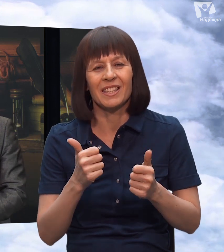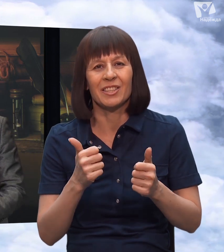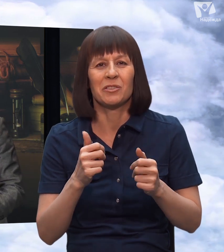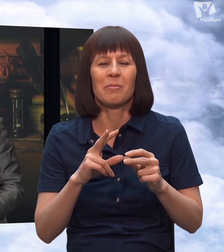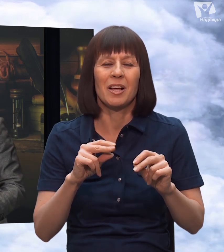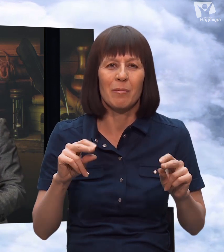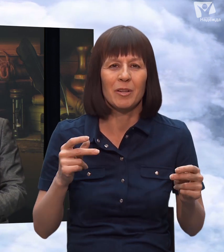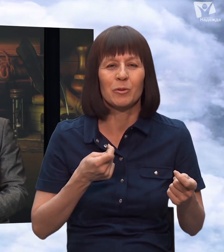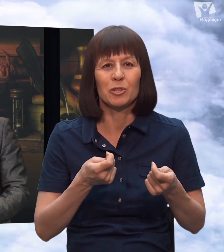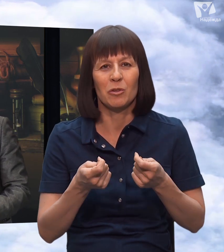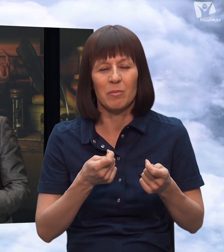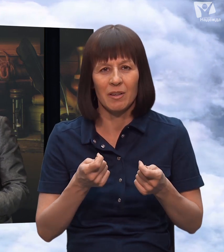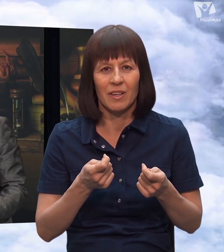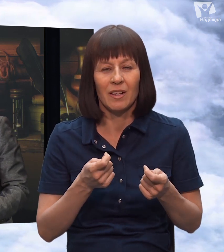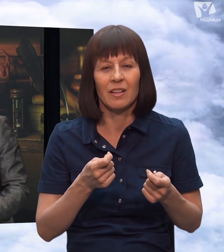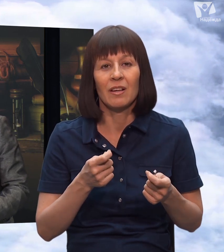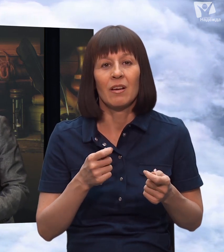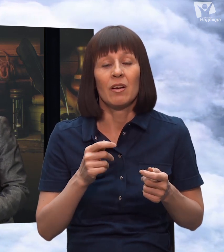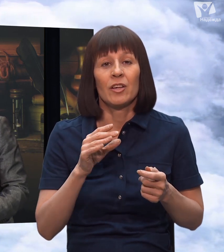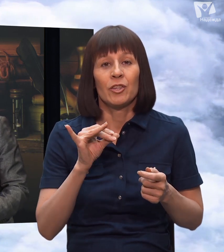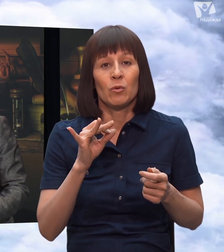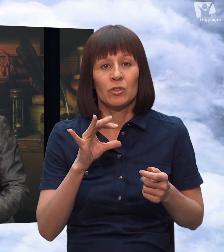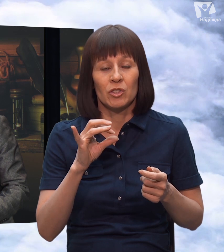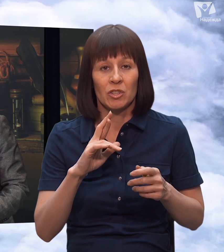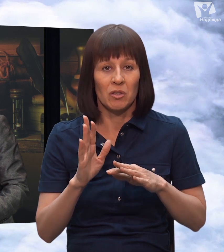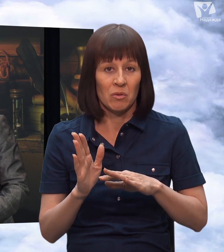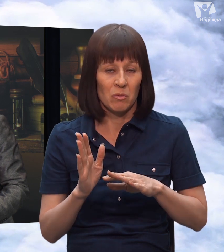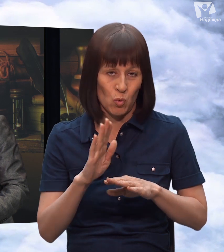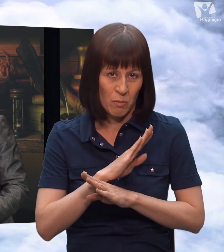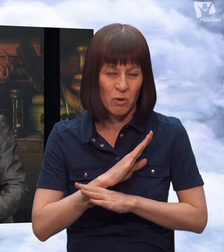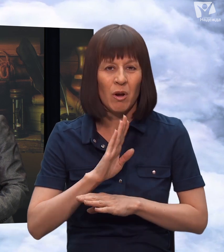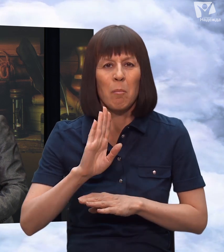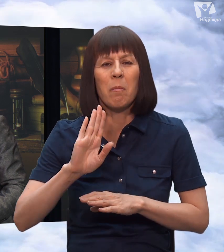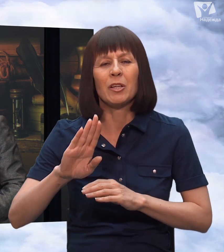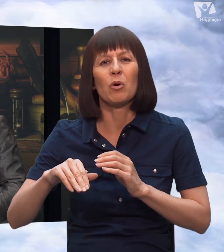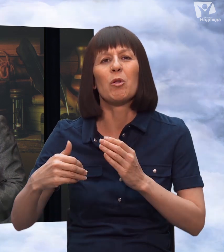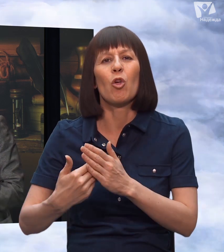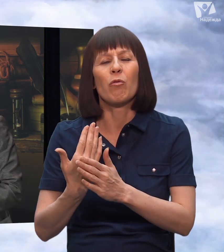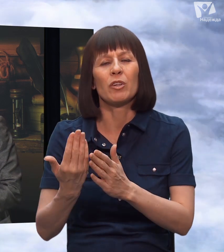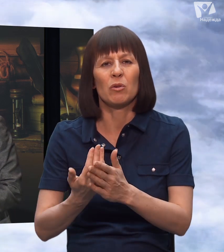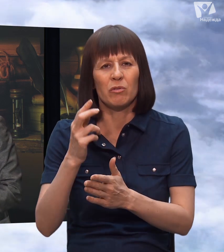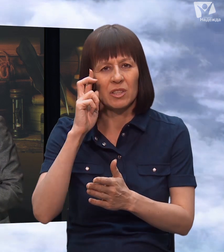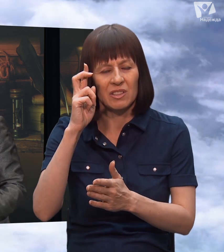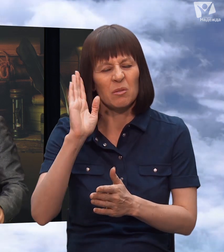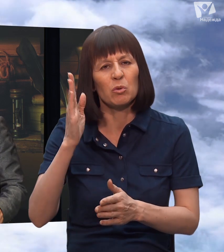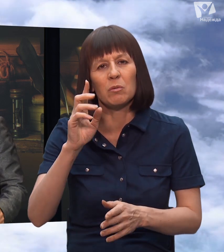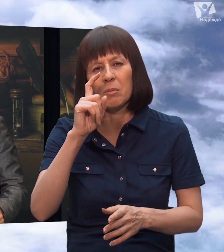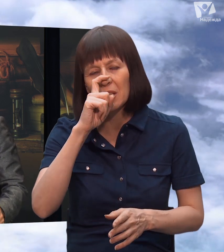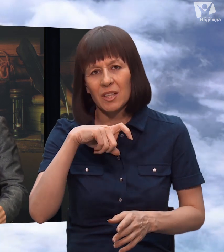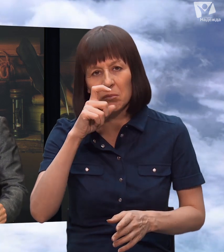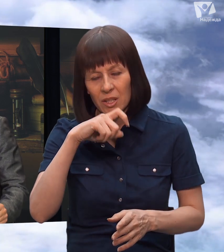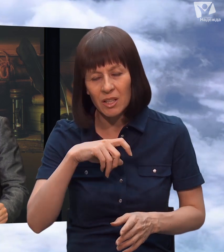вавилонян во главе с навуходоносором ii и оси становится царем